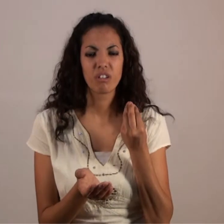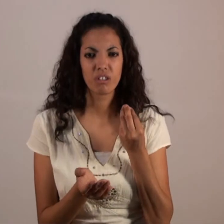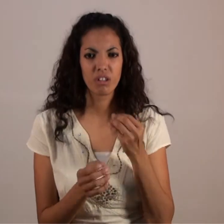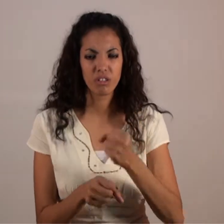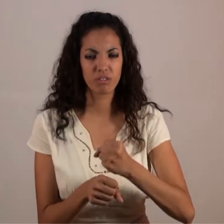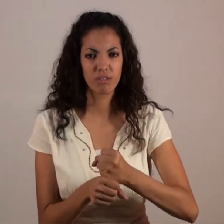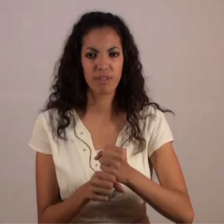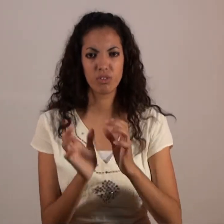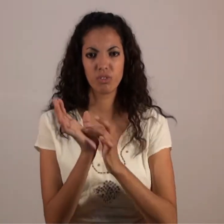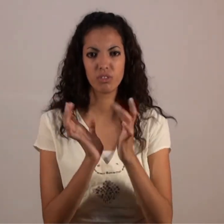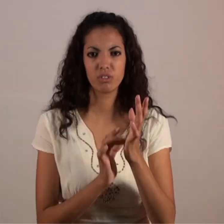Cristo como sumo sacerdote?